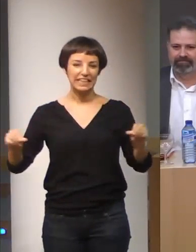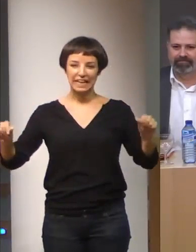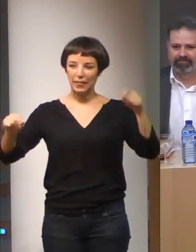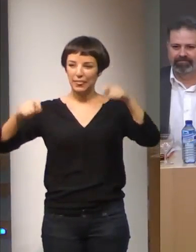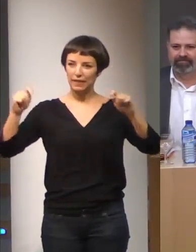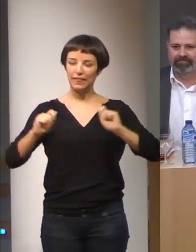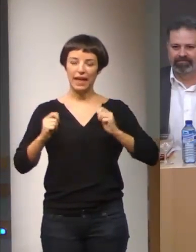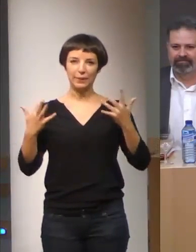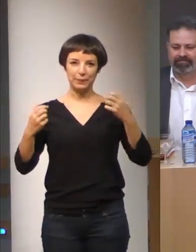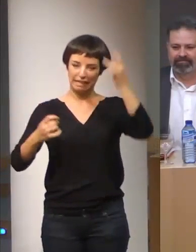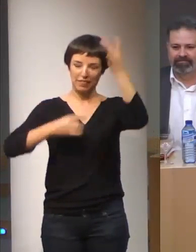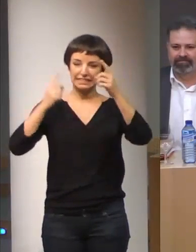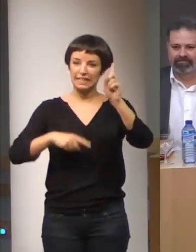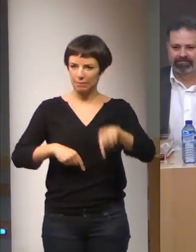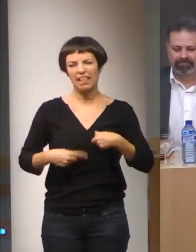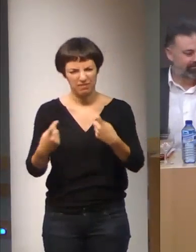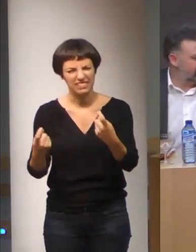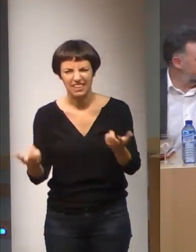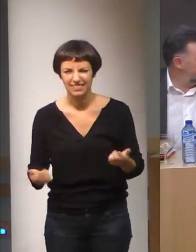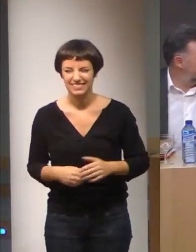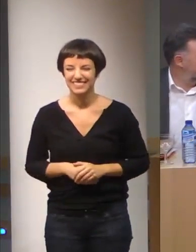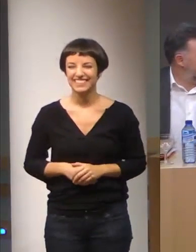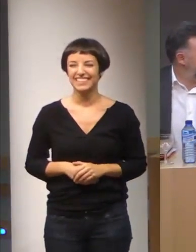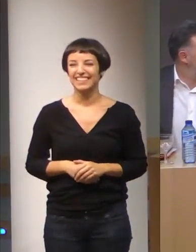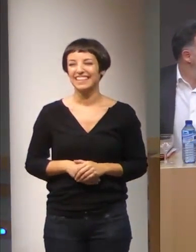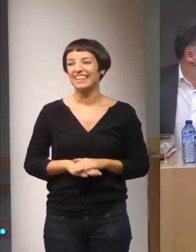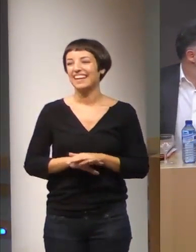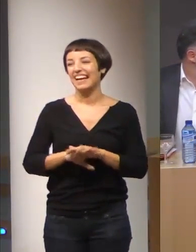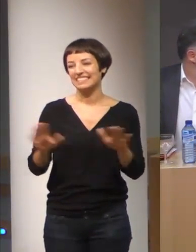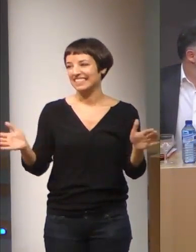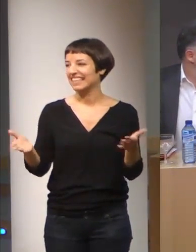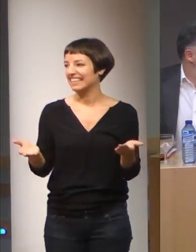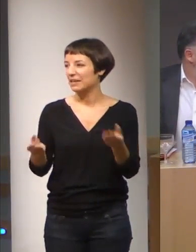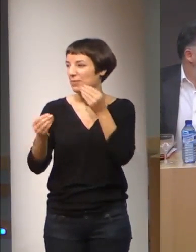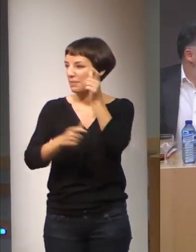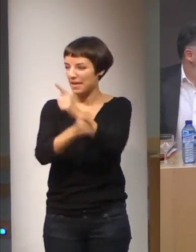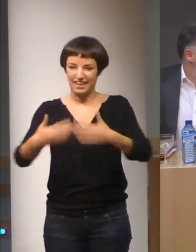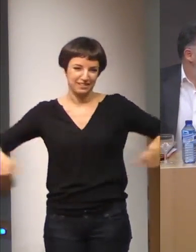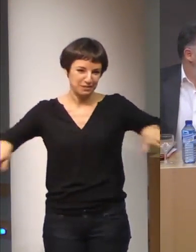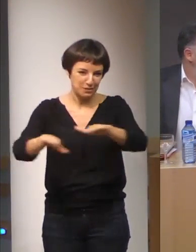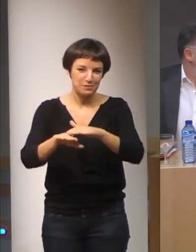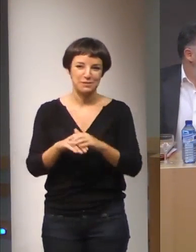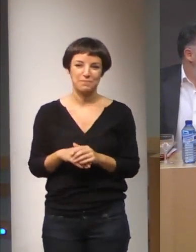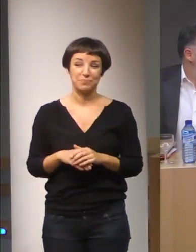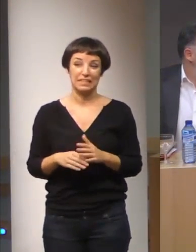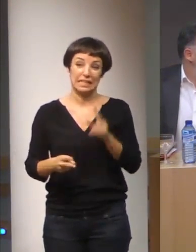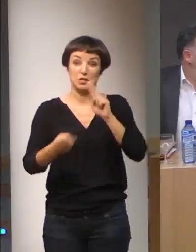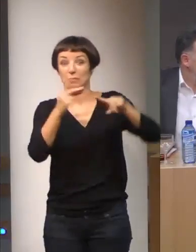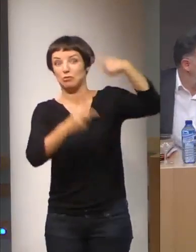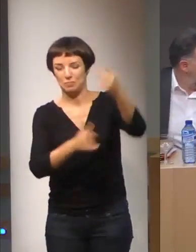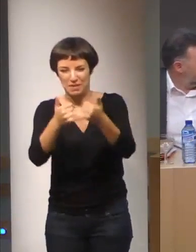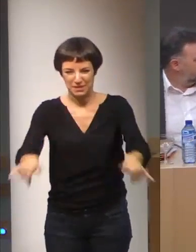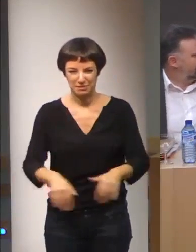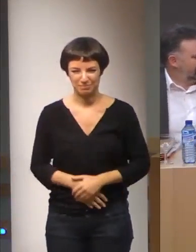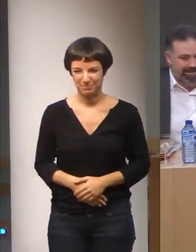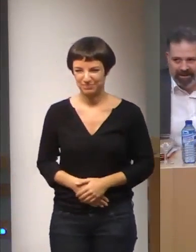refresca también las ideas y a veces también hace falta Así que que tengáis un buen viaje a todos y hasta el próximo